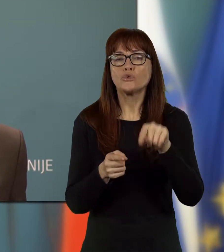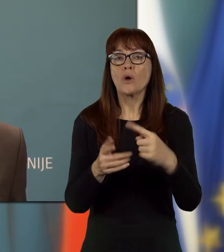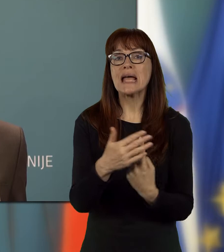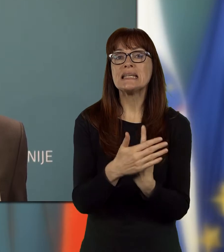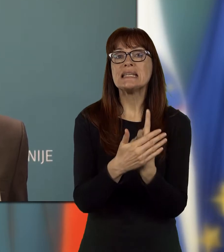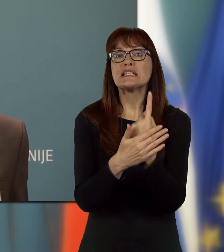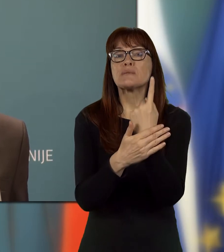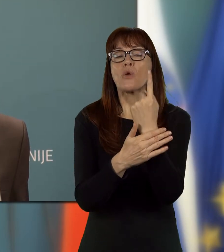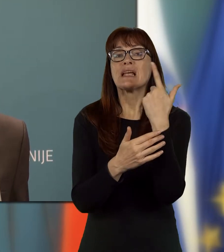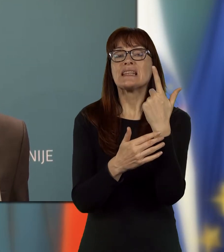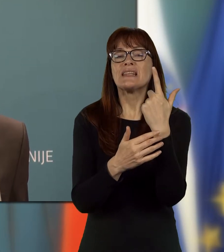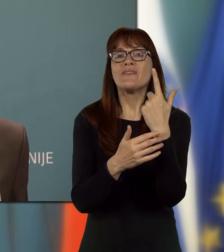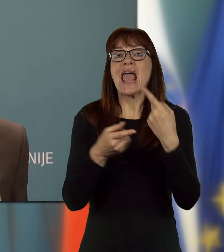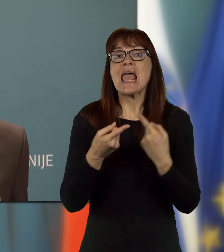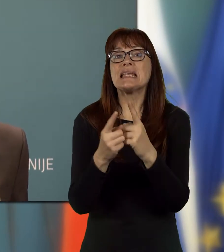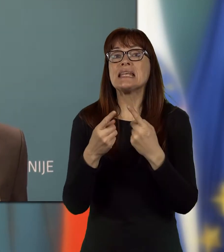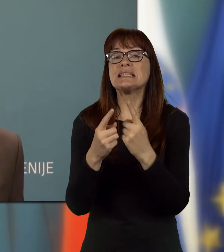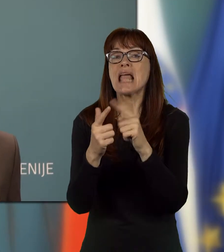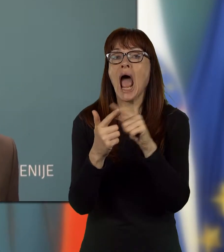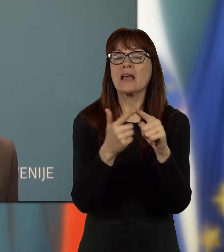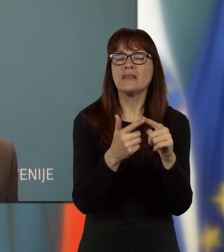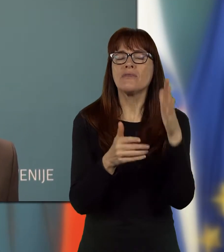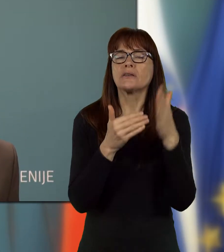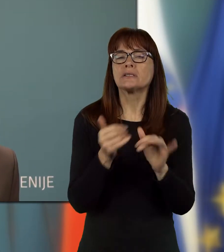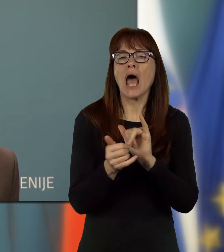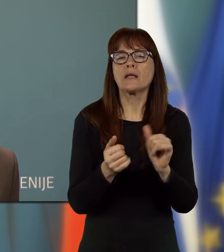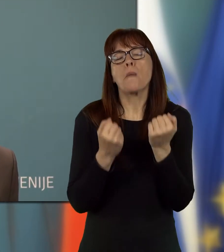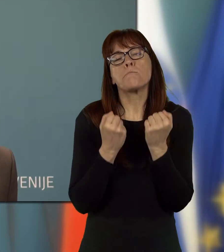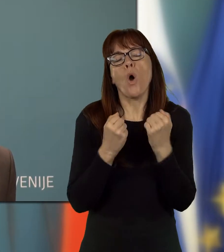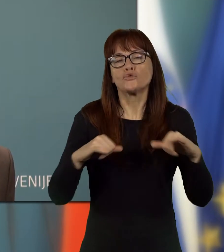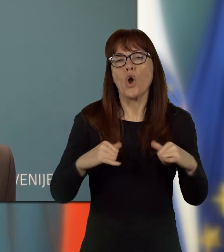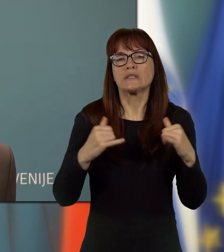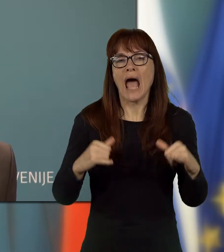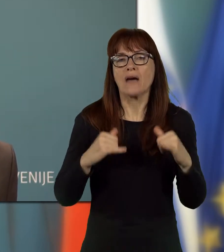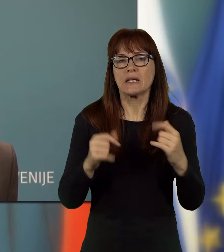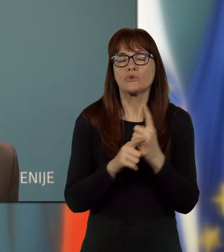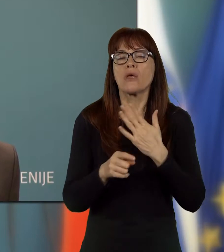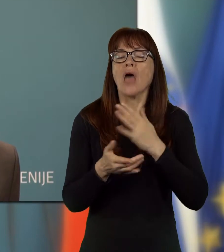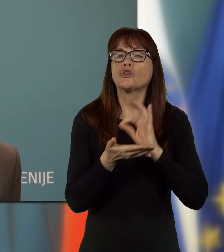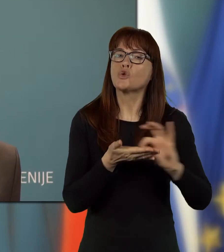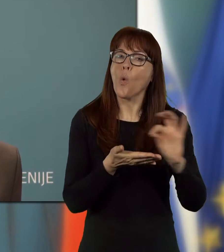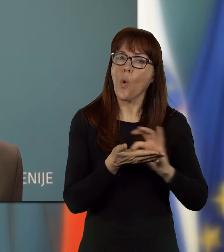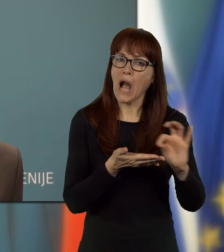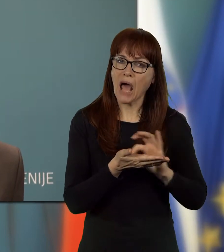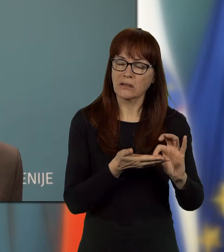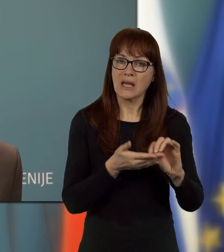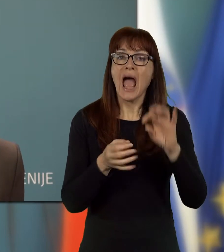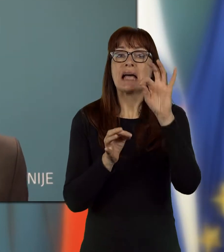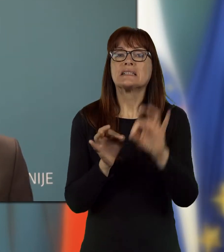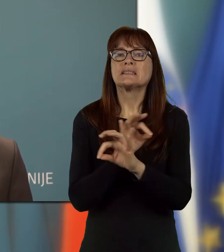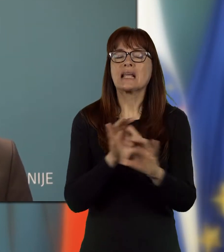bi izpostavil dve iniciativi, za katere smo se v zadnjih letih močno zavzemali tudi na našem uradu.